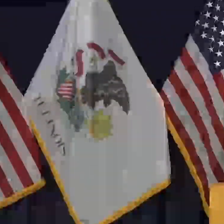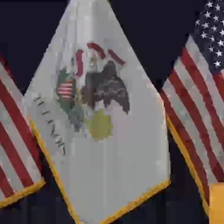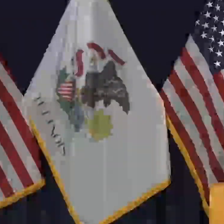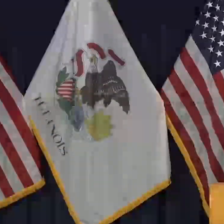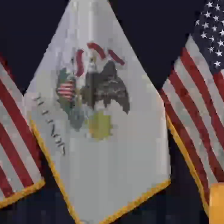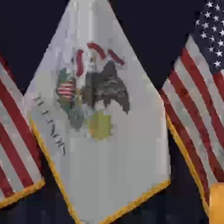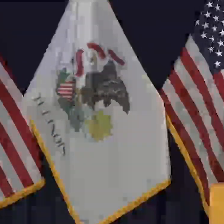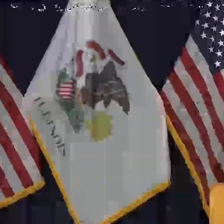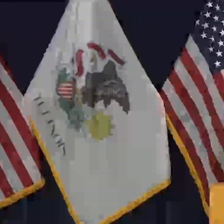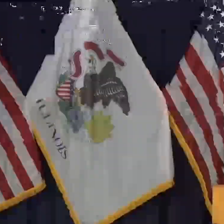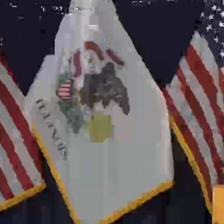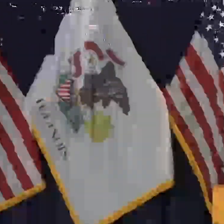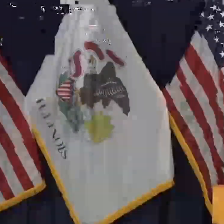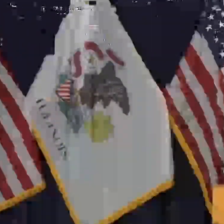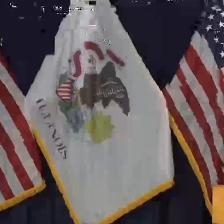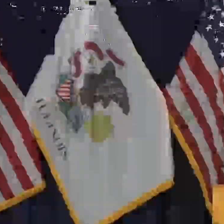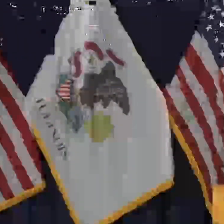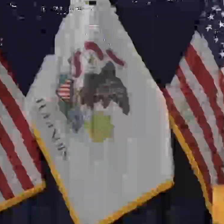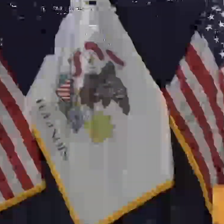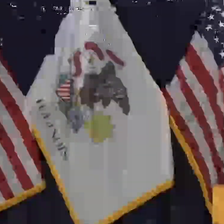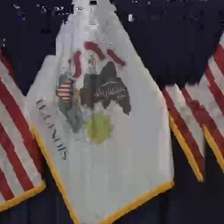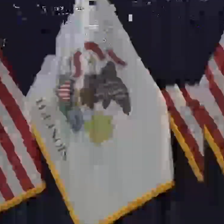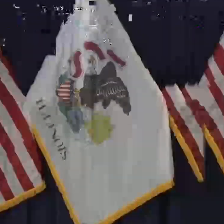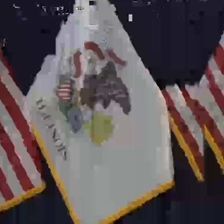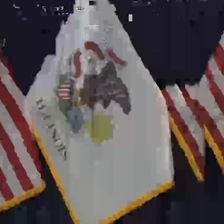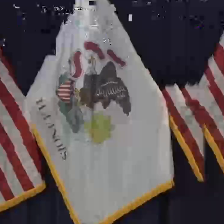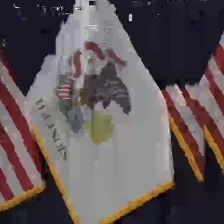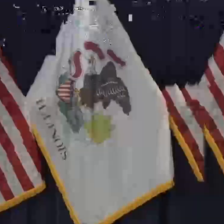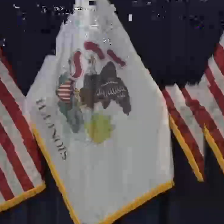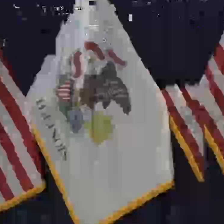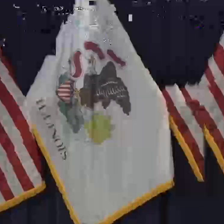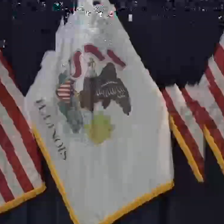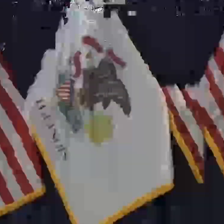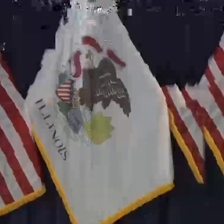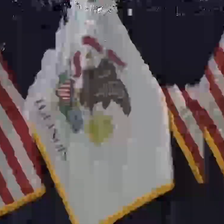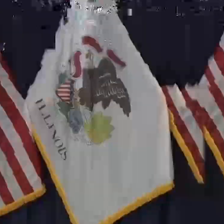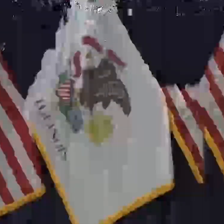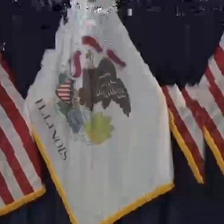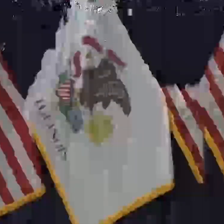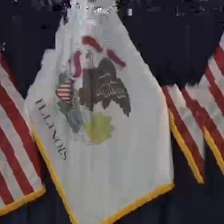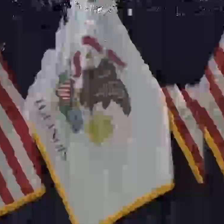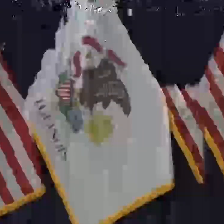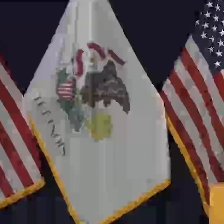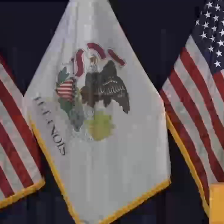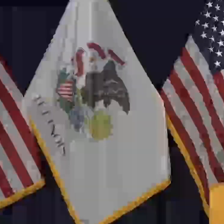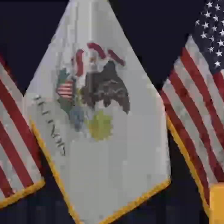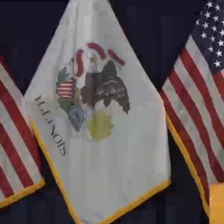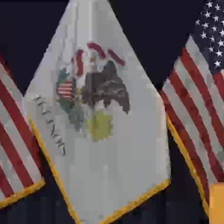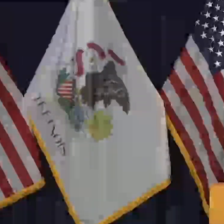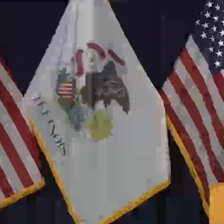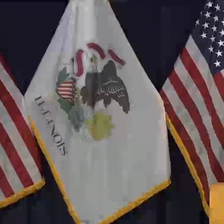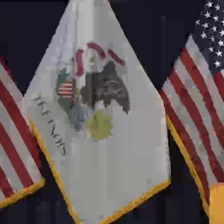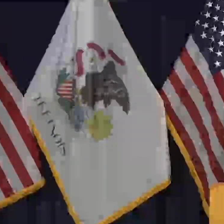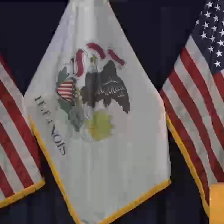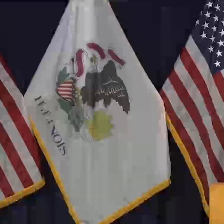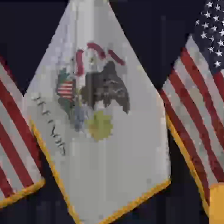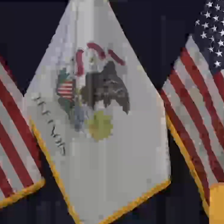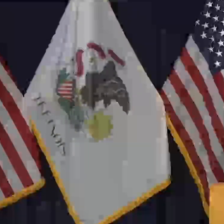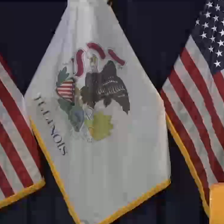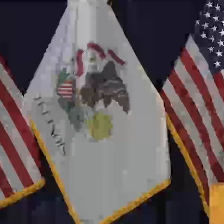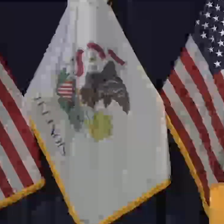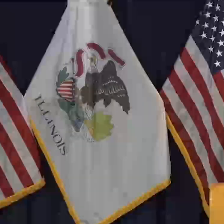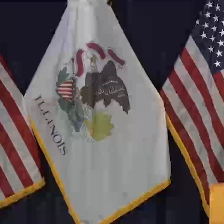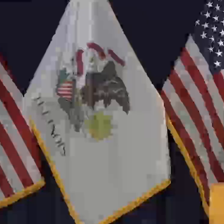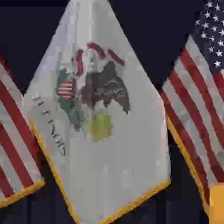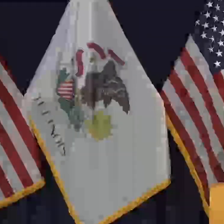clientes con la guía y las herramientas necesarias para que puedan acceder a todos los préstamos y programas y subsidios que ofrece el Estado,